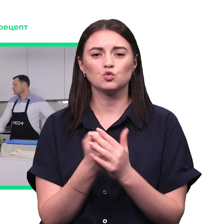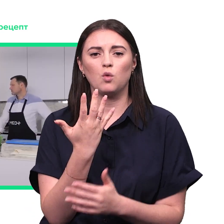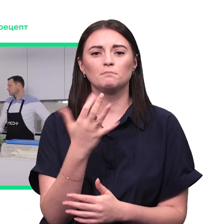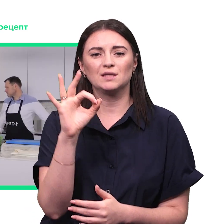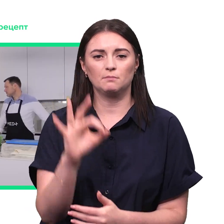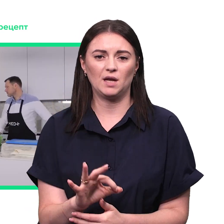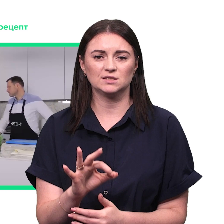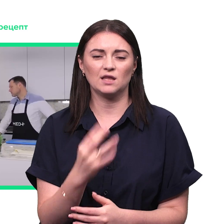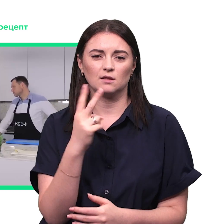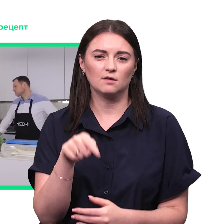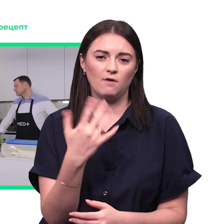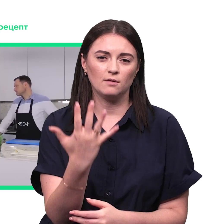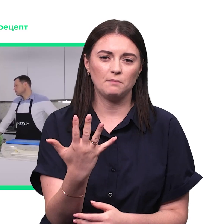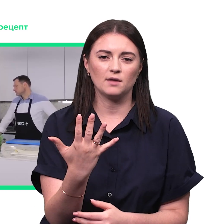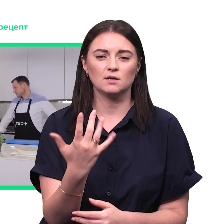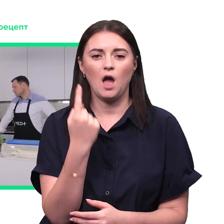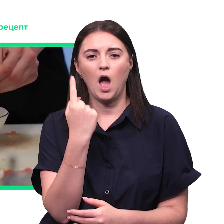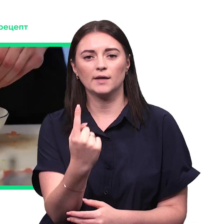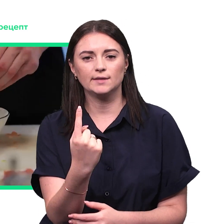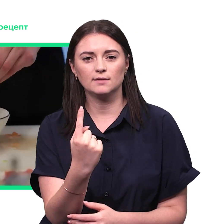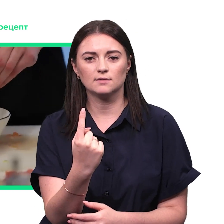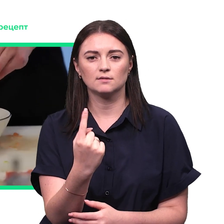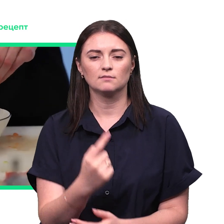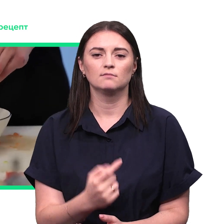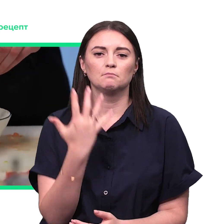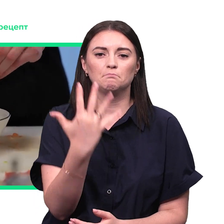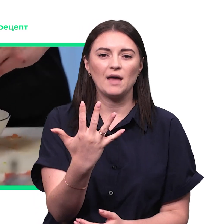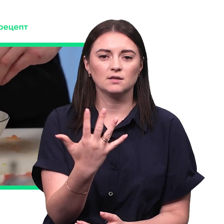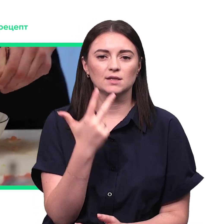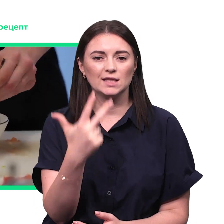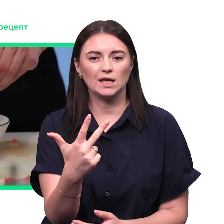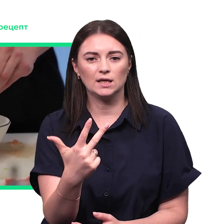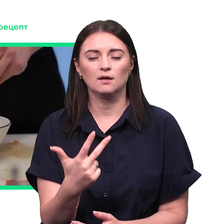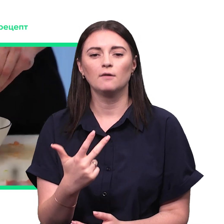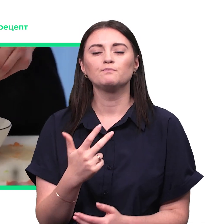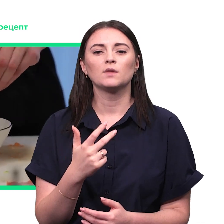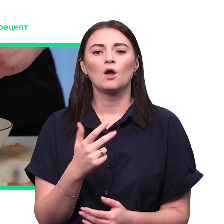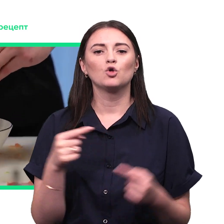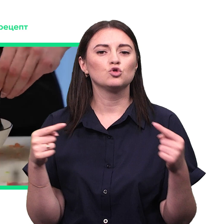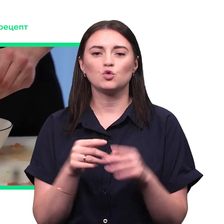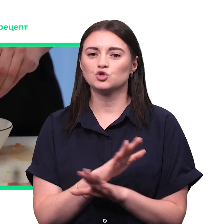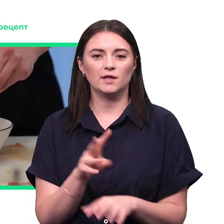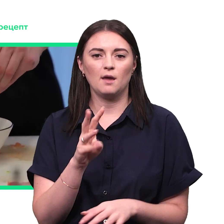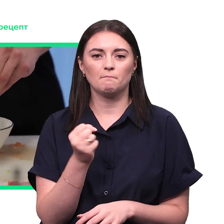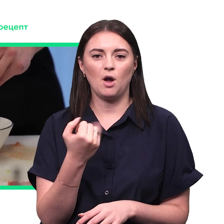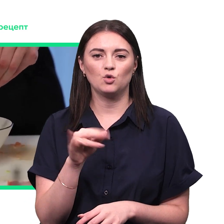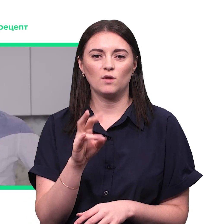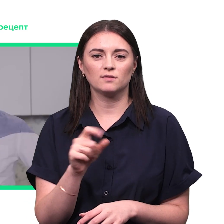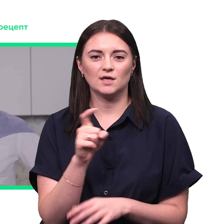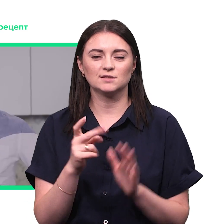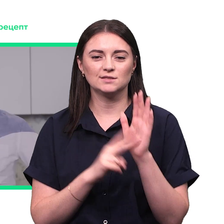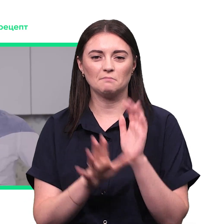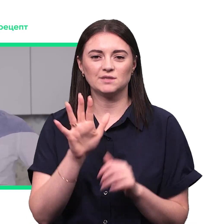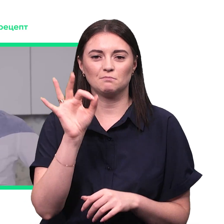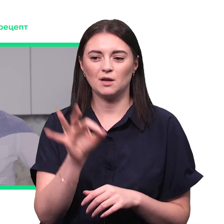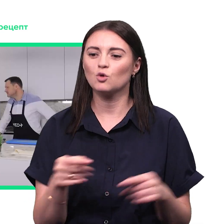5%. 2,5%, 1, 5, 3. Ну, то есть точно не майонез 75%.